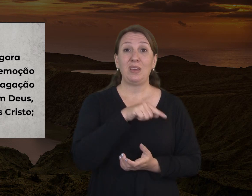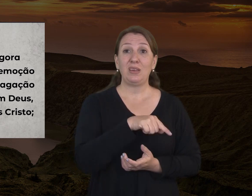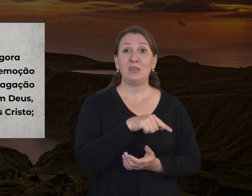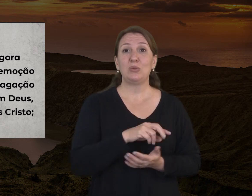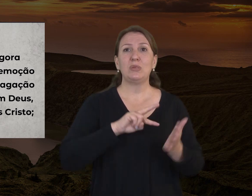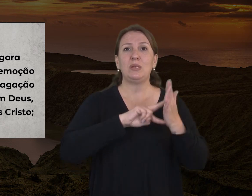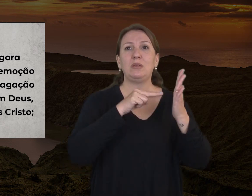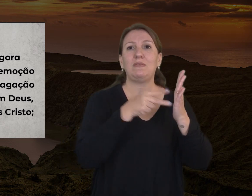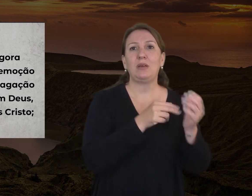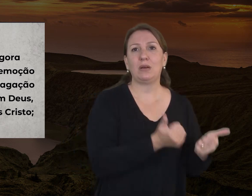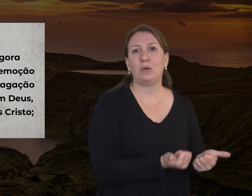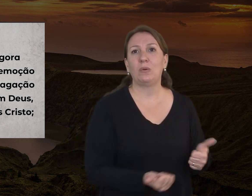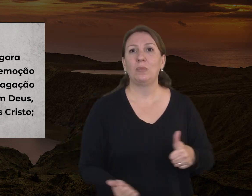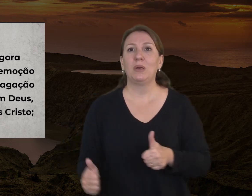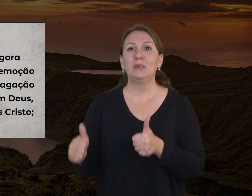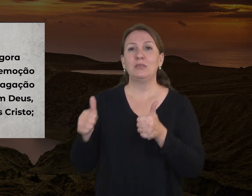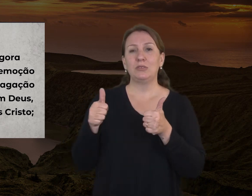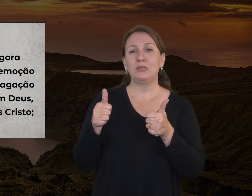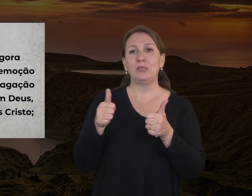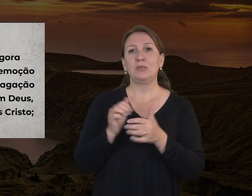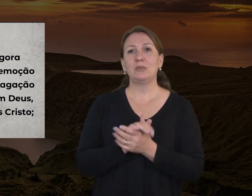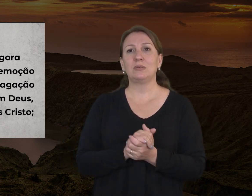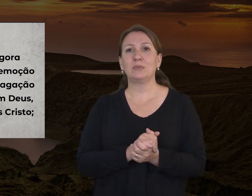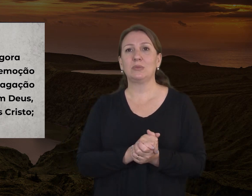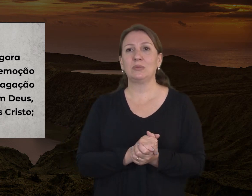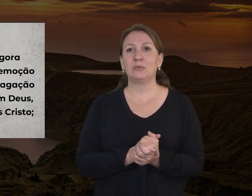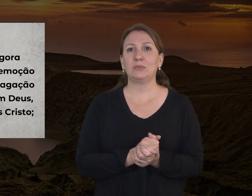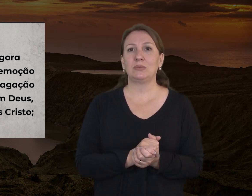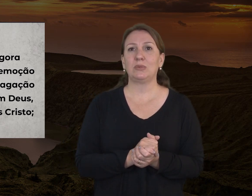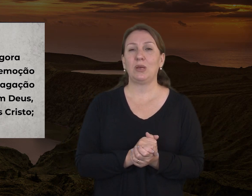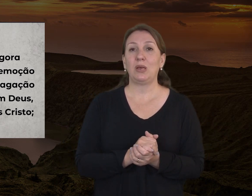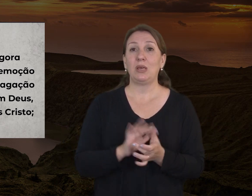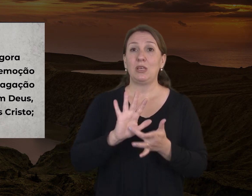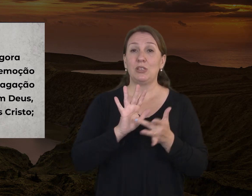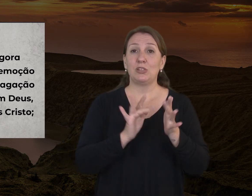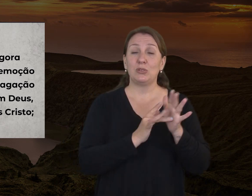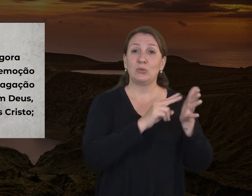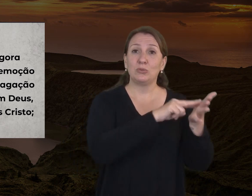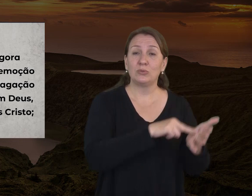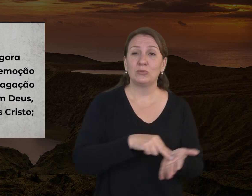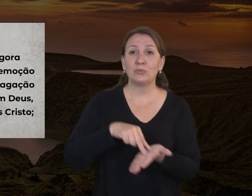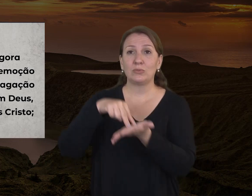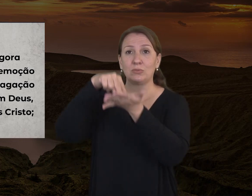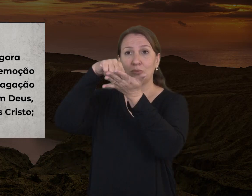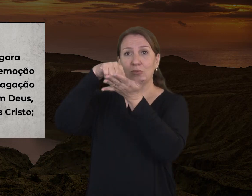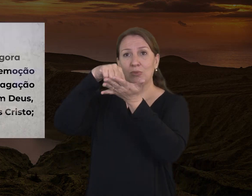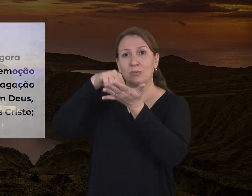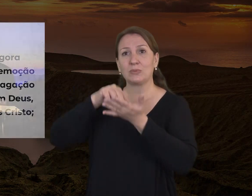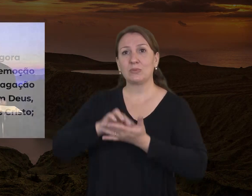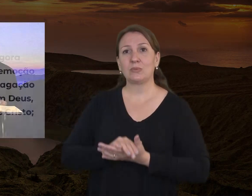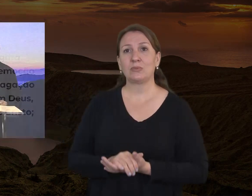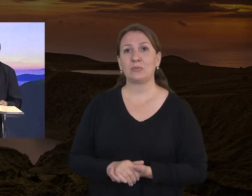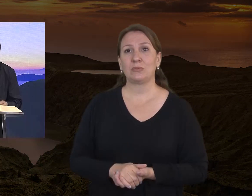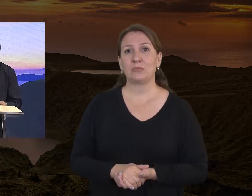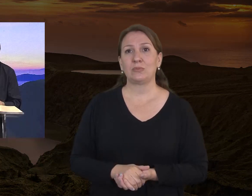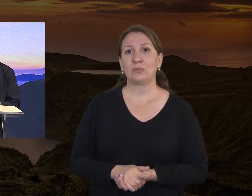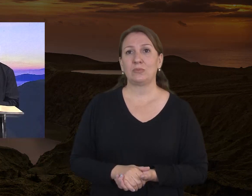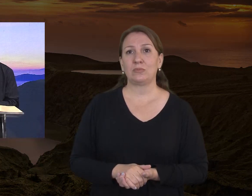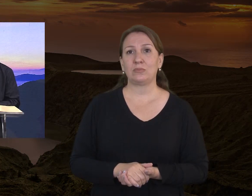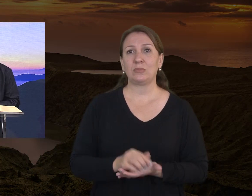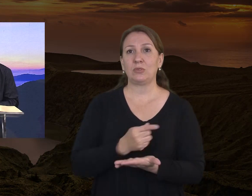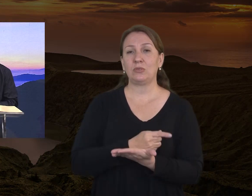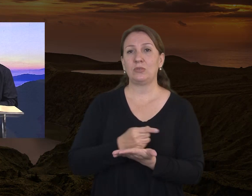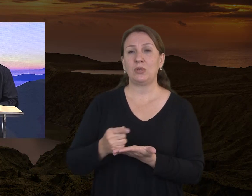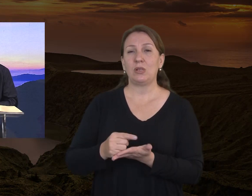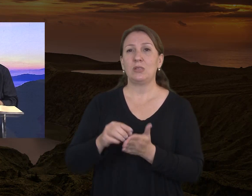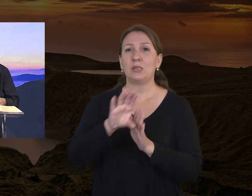uma boa consciência para com Deus por meio da ressurreição de Jesus Cristo. E